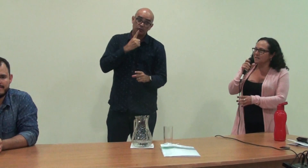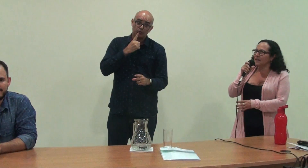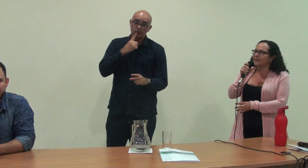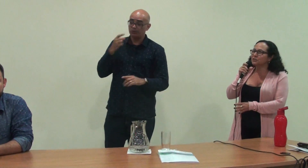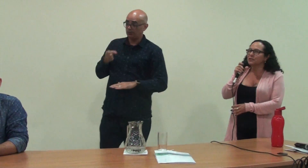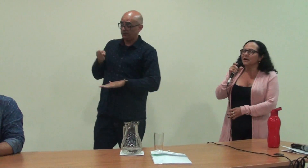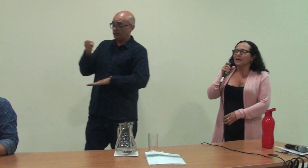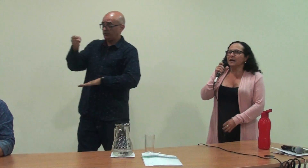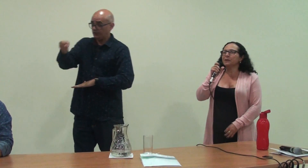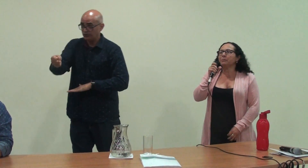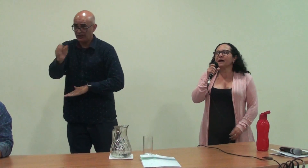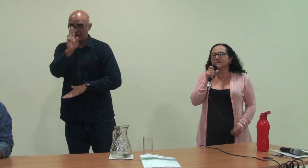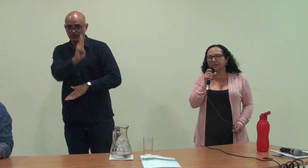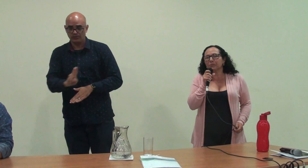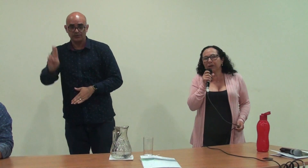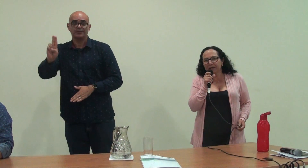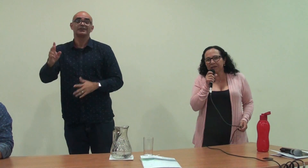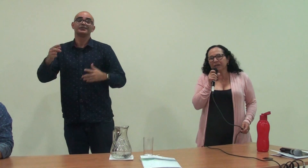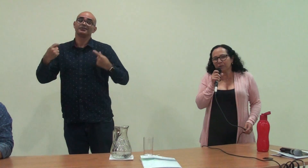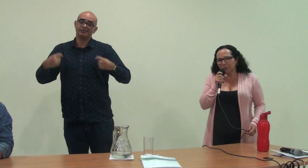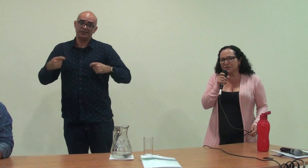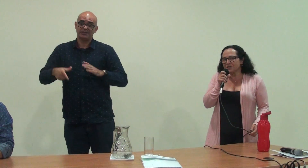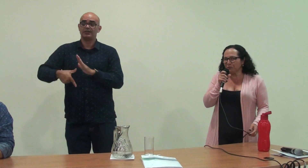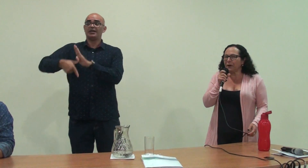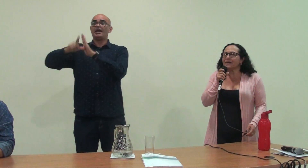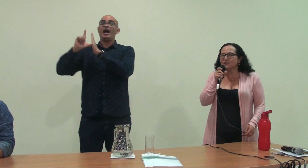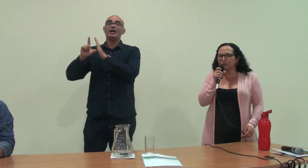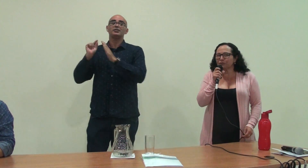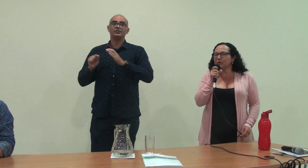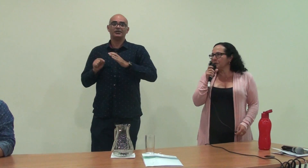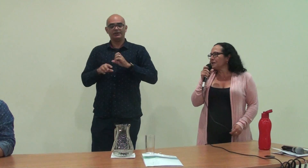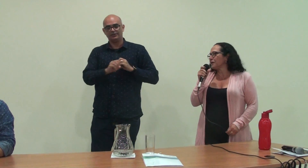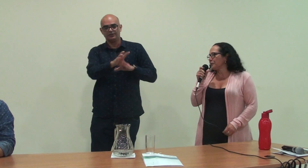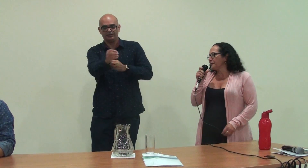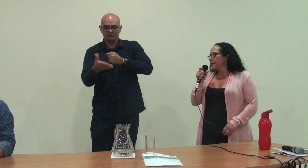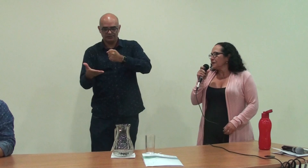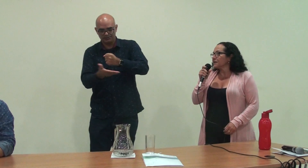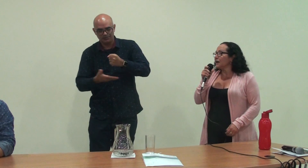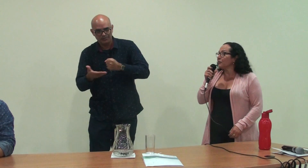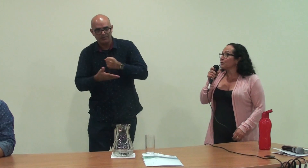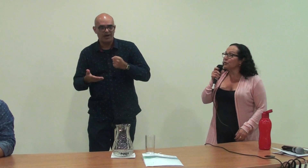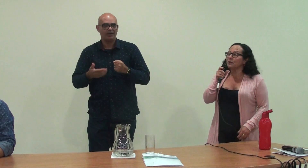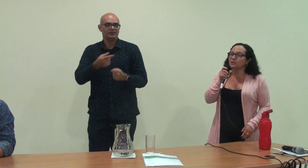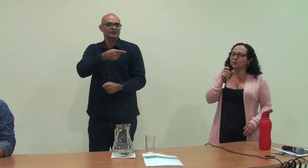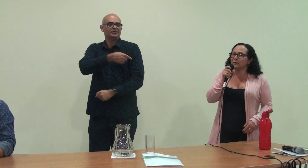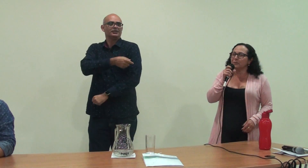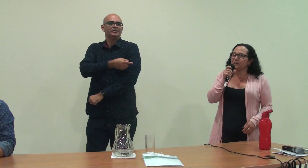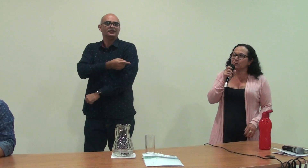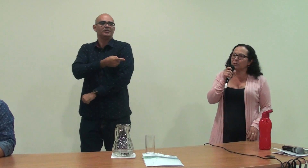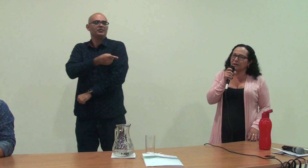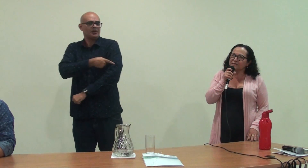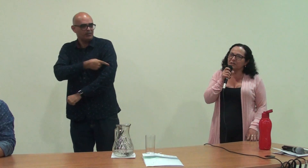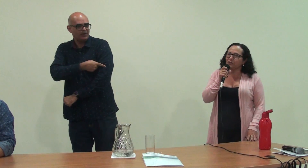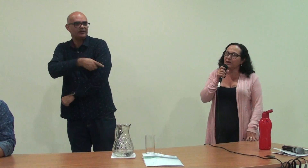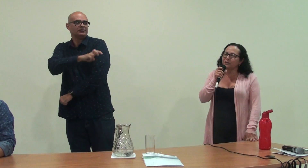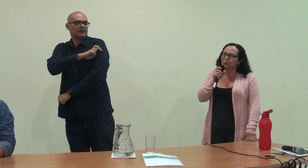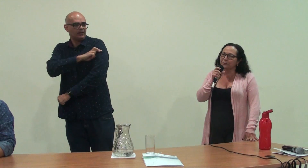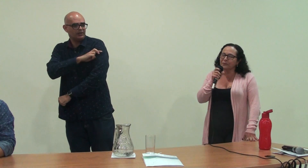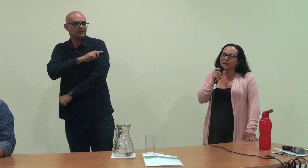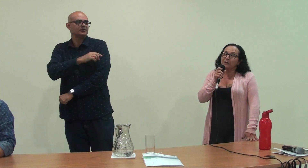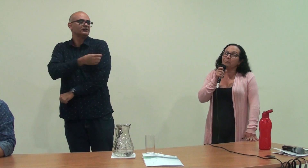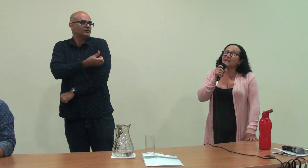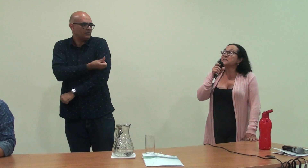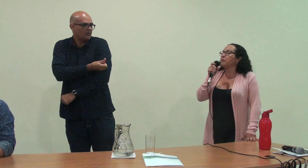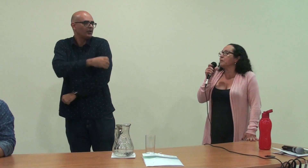na universidade, ele passa também por ensino básico fundamental. Então, eu tenho um questionamento a ser